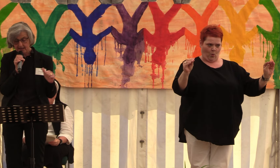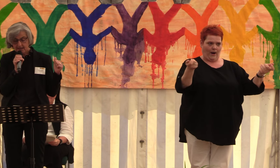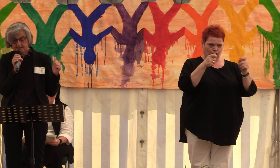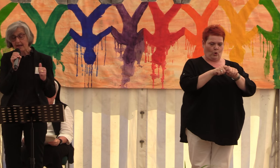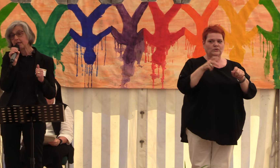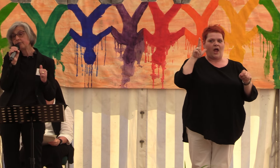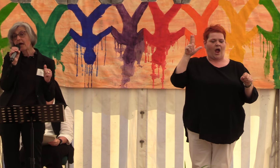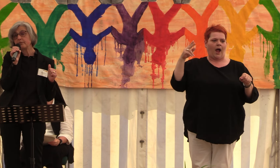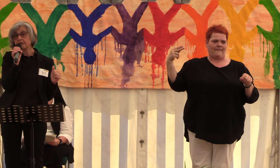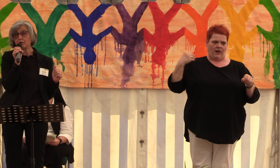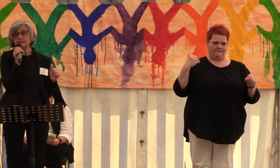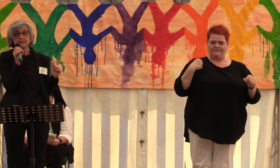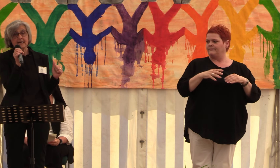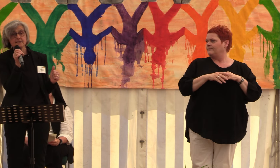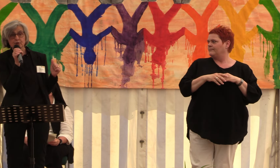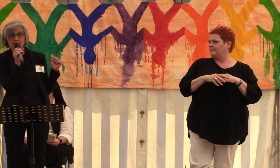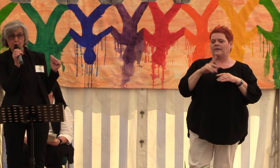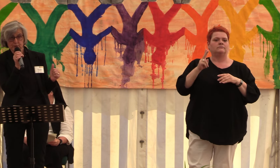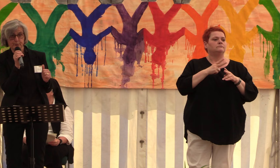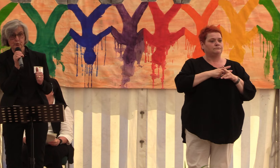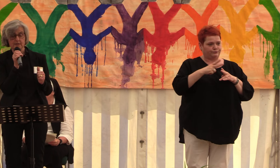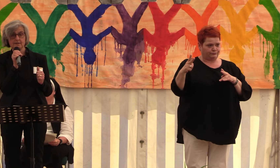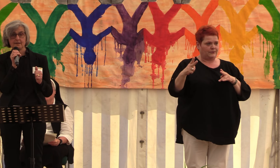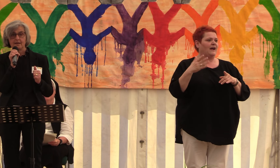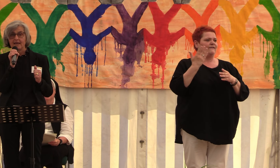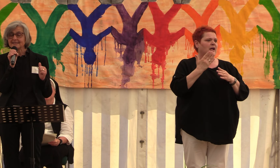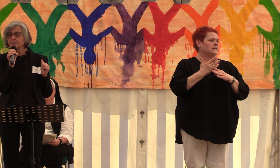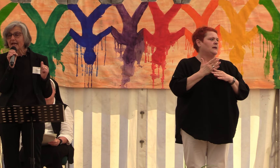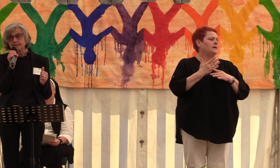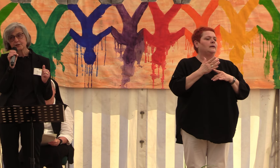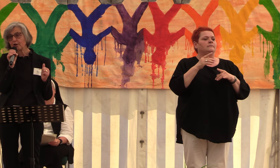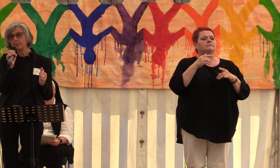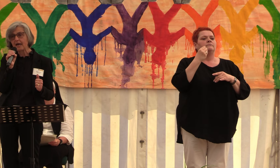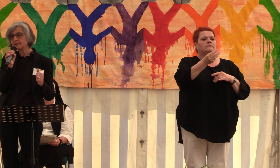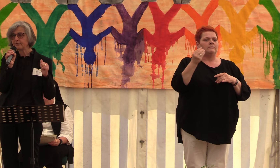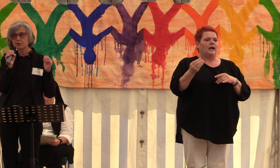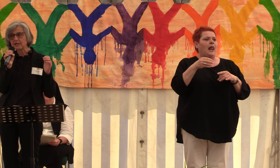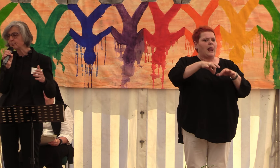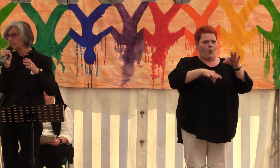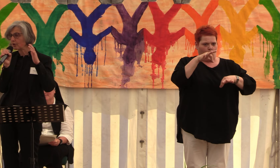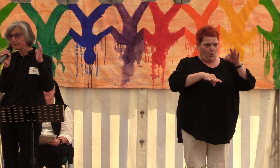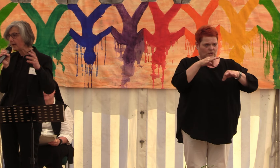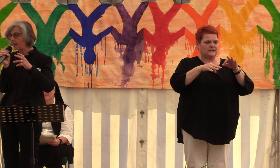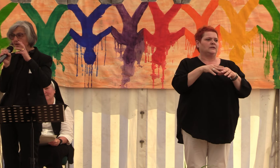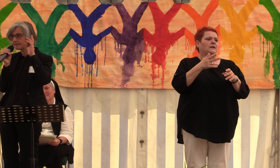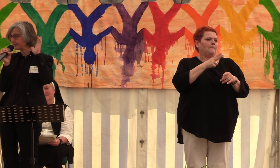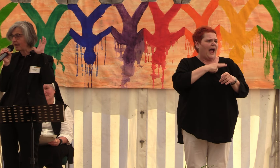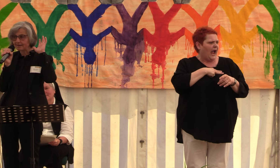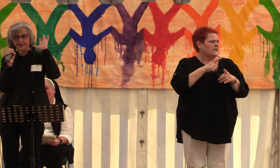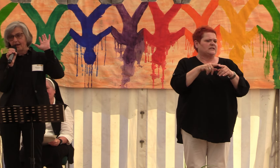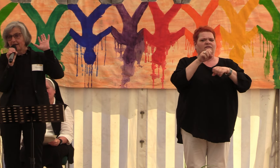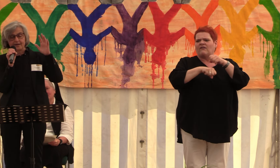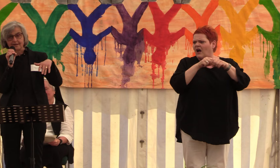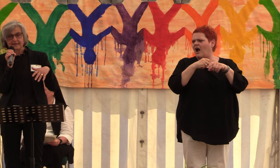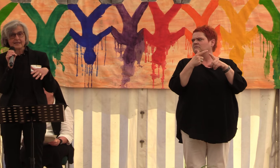geben. Zum einen, wir haben wieder unsere traditionelle Losbude. Es gibt ganz tolle Preise vom Staubsaugerfahrrad,